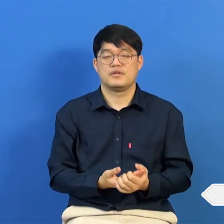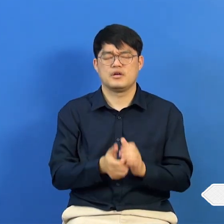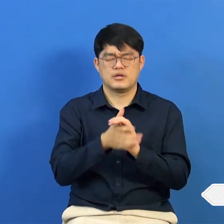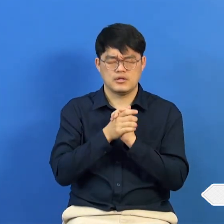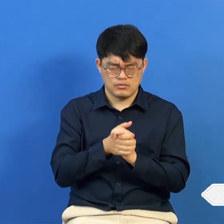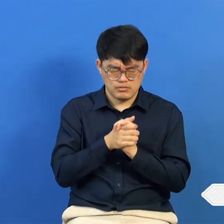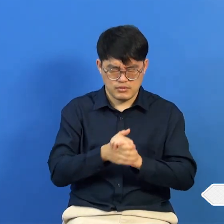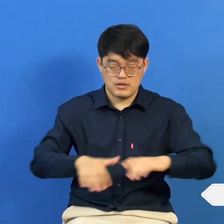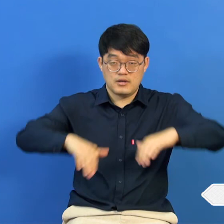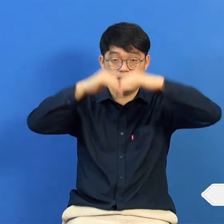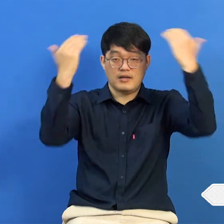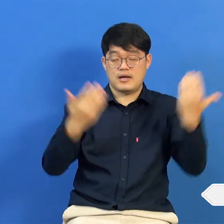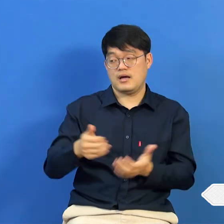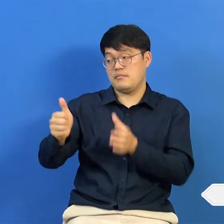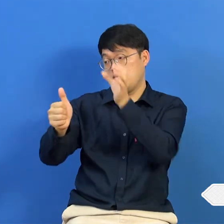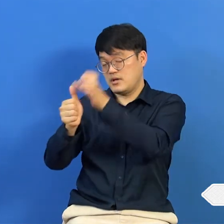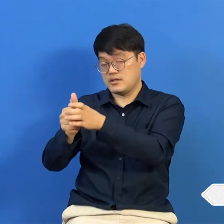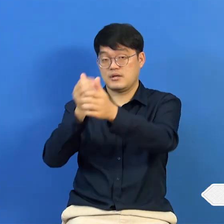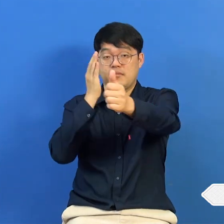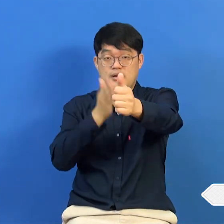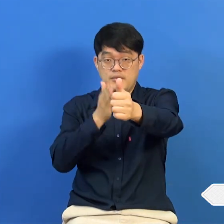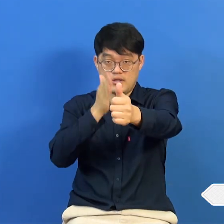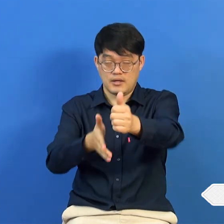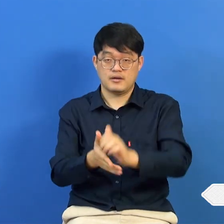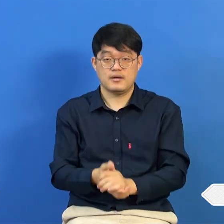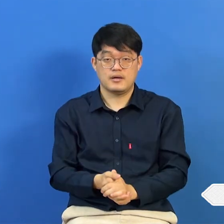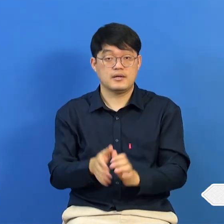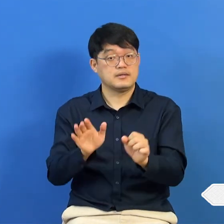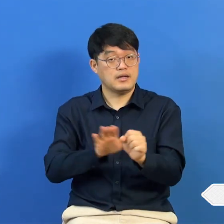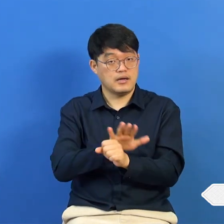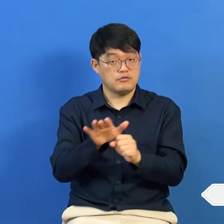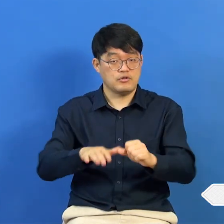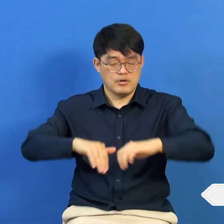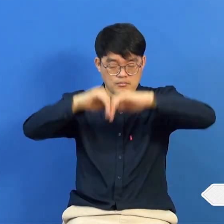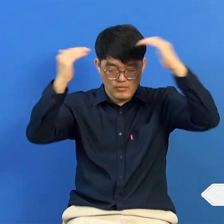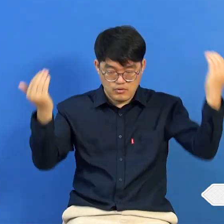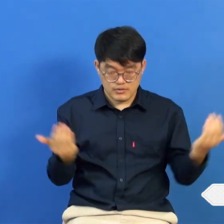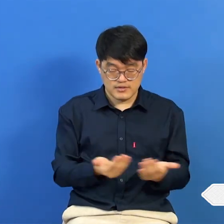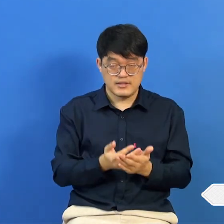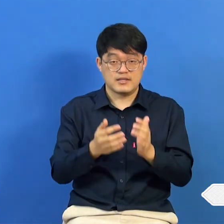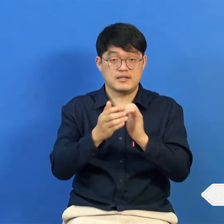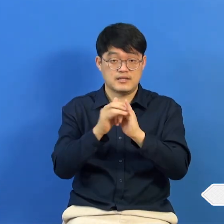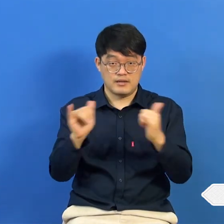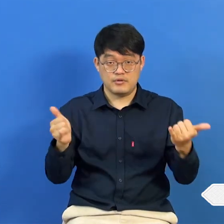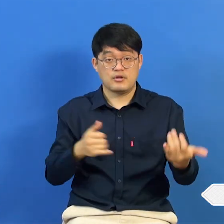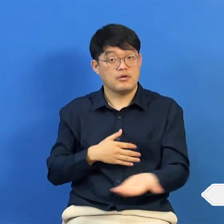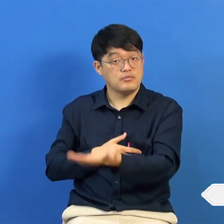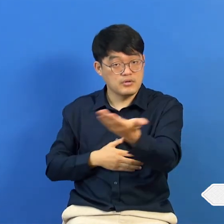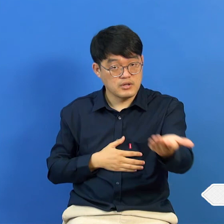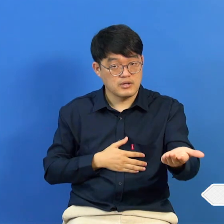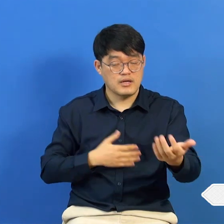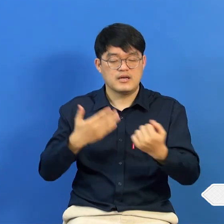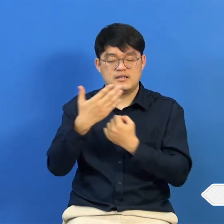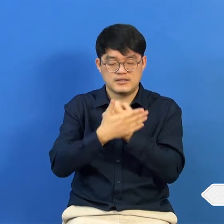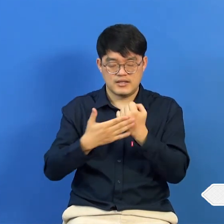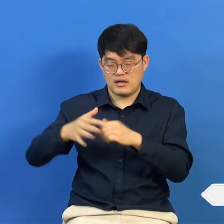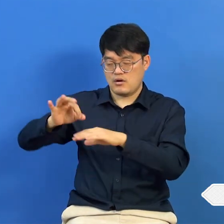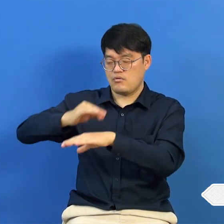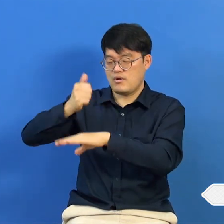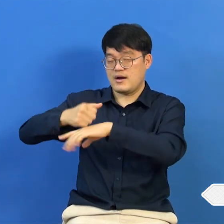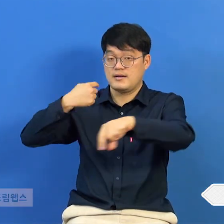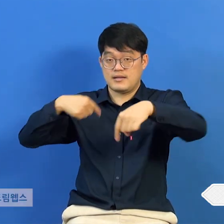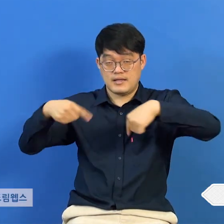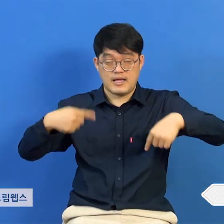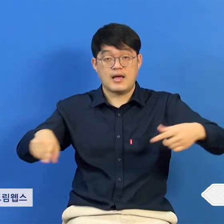기도하면서 다 맡기시기를 바랍니다. 사랑하는 우리 선문가족 모두가 이렇게 은혜가 왕노릇 한다는